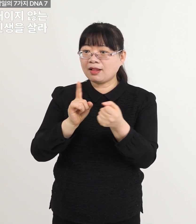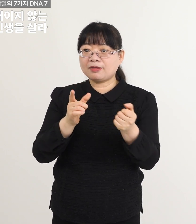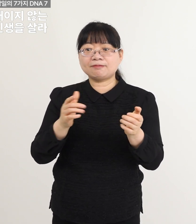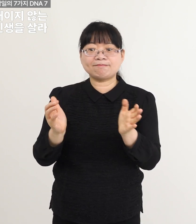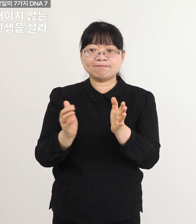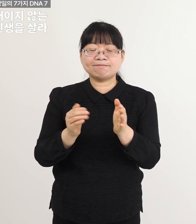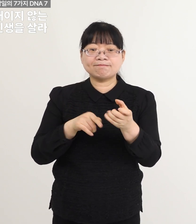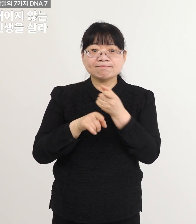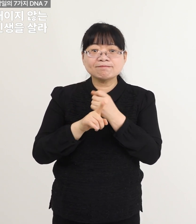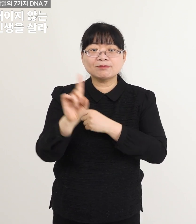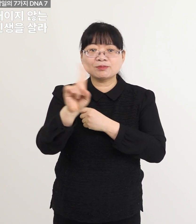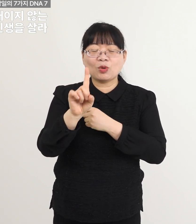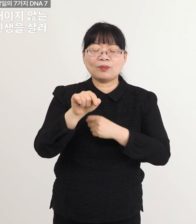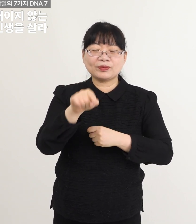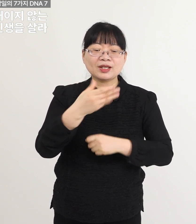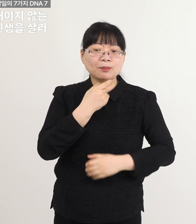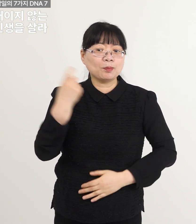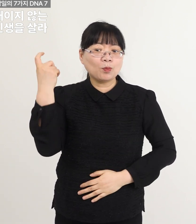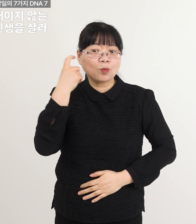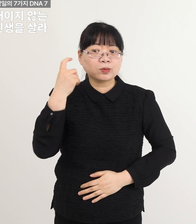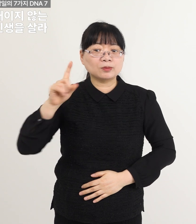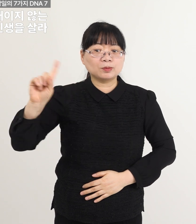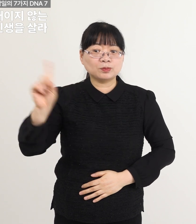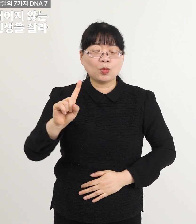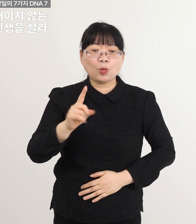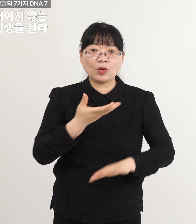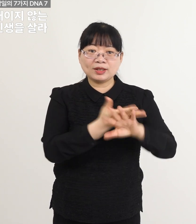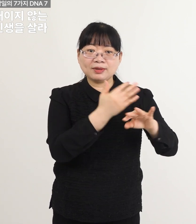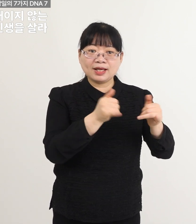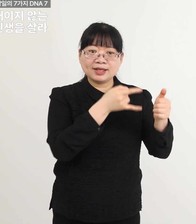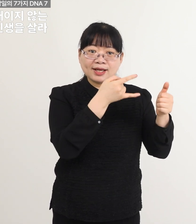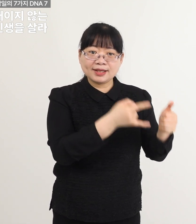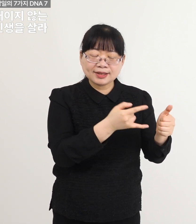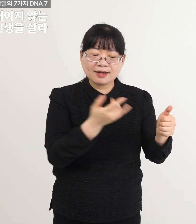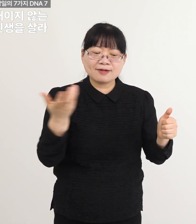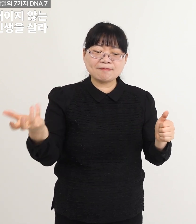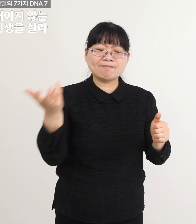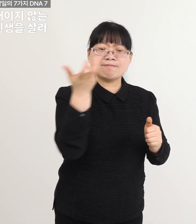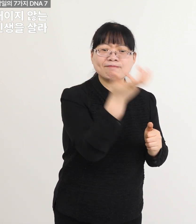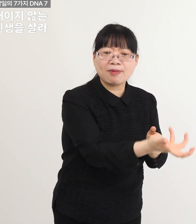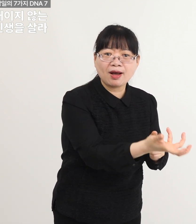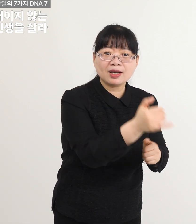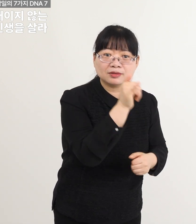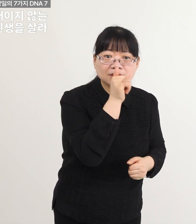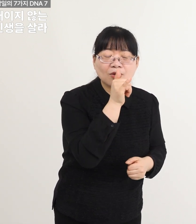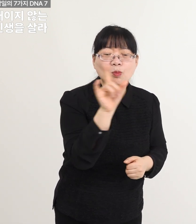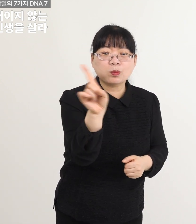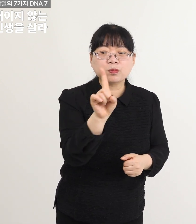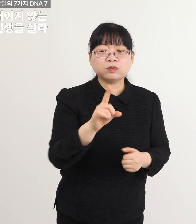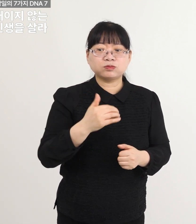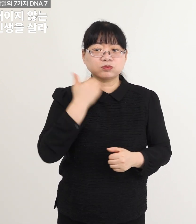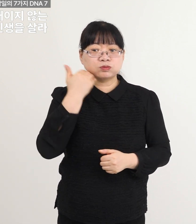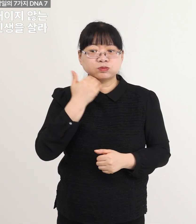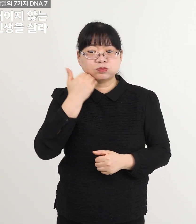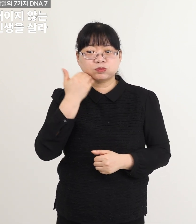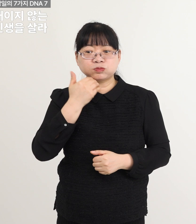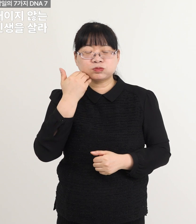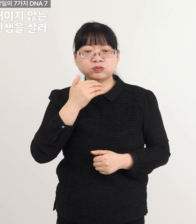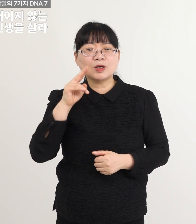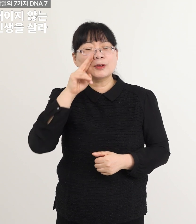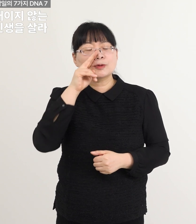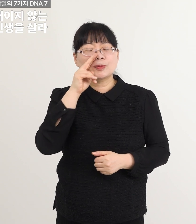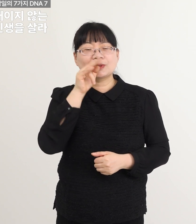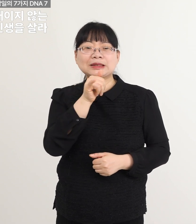얘기냐면 이 복음이 이방인에게로 넘어가면 누가